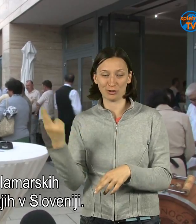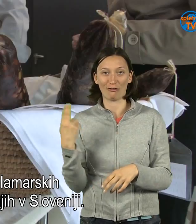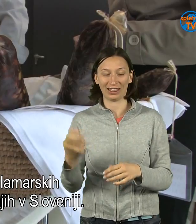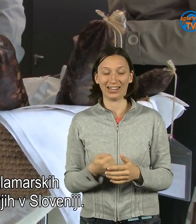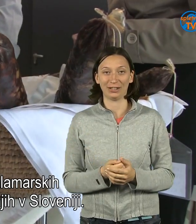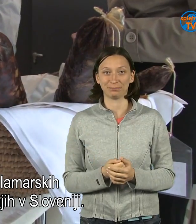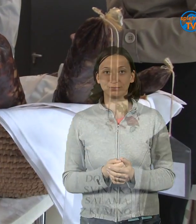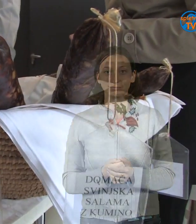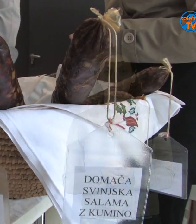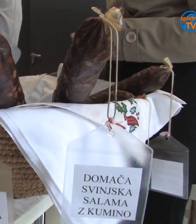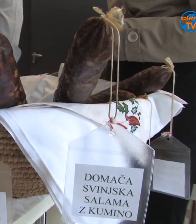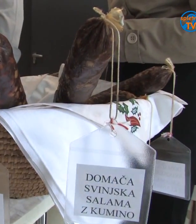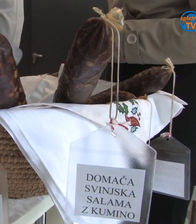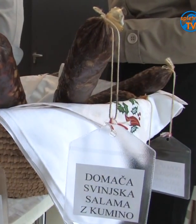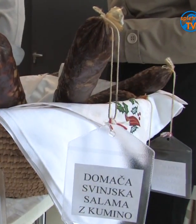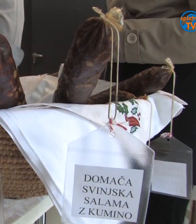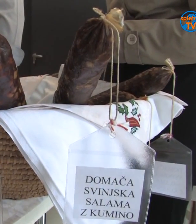Sloveniji.